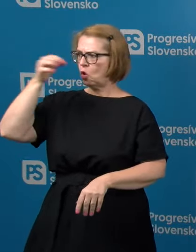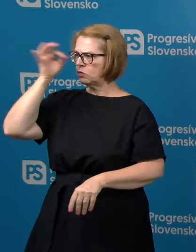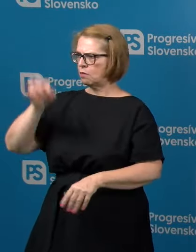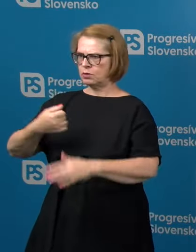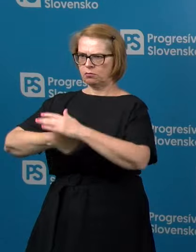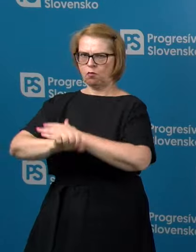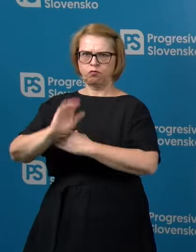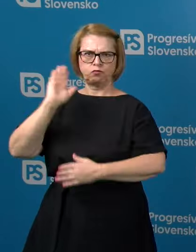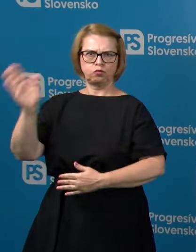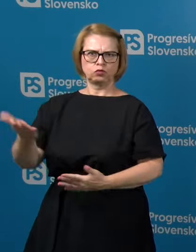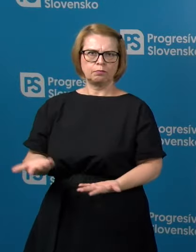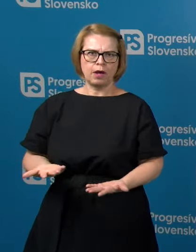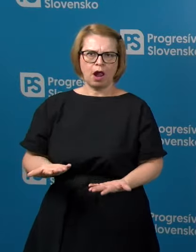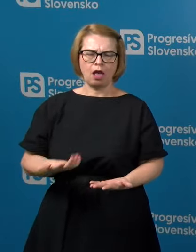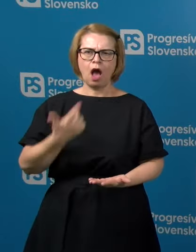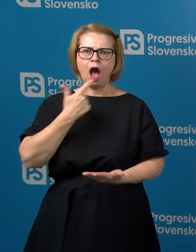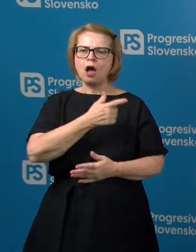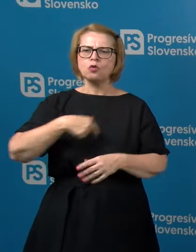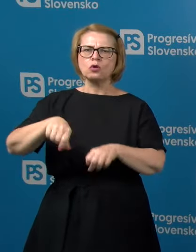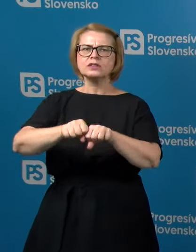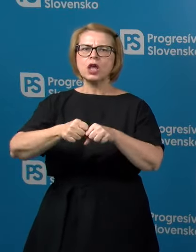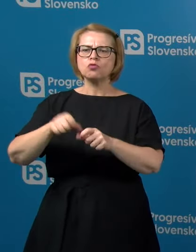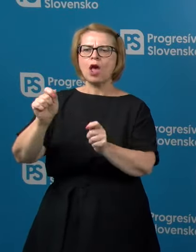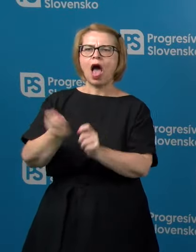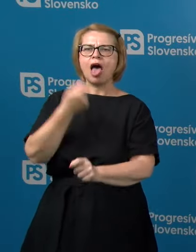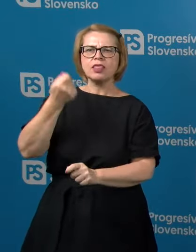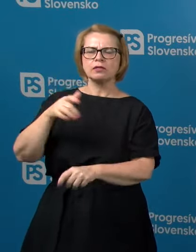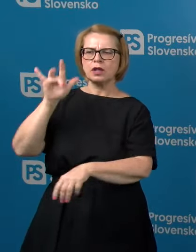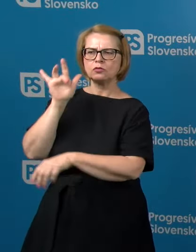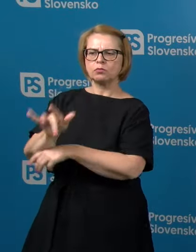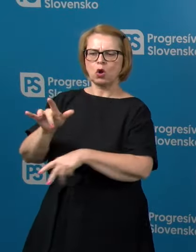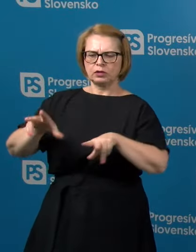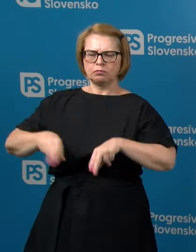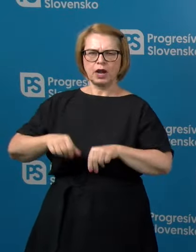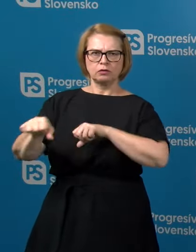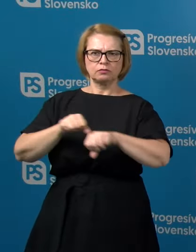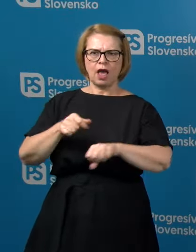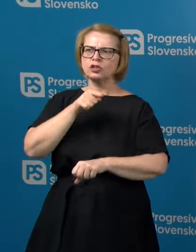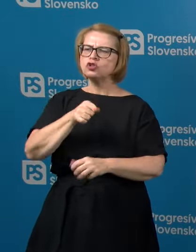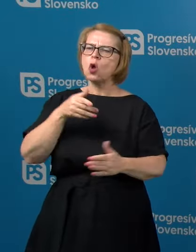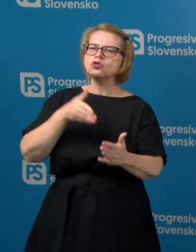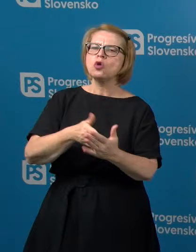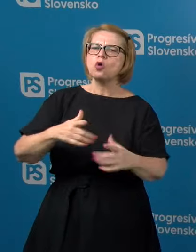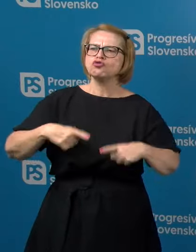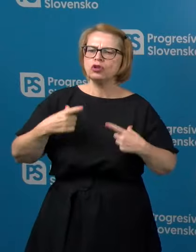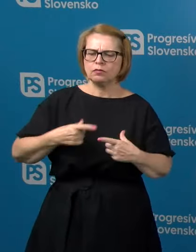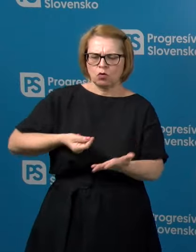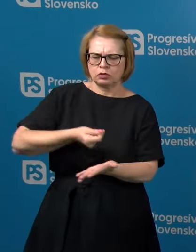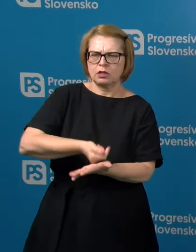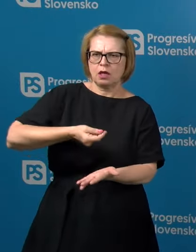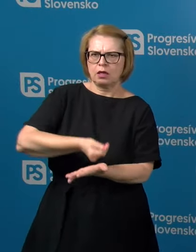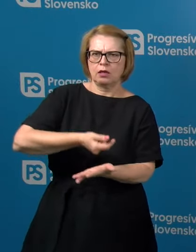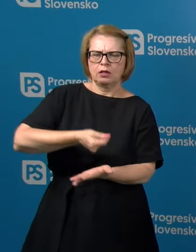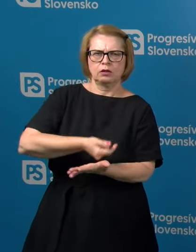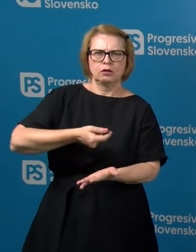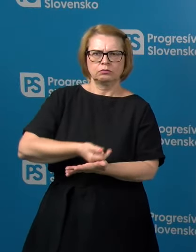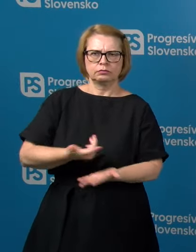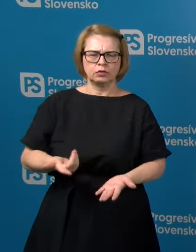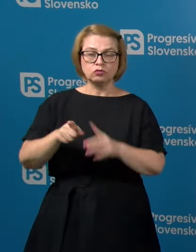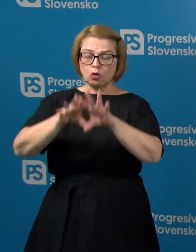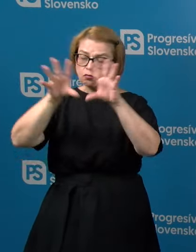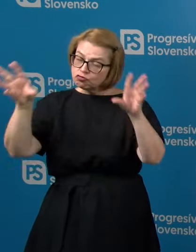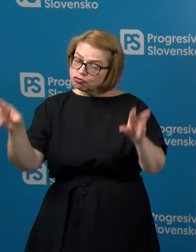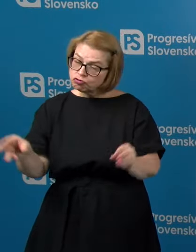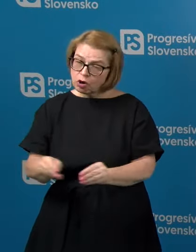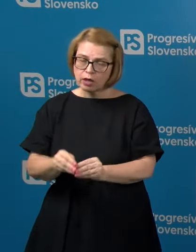na futbal, akým spôsobom zneužili atentát na predsedu vlády, aby mu zabezpečili doživotnú rentu. To všetko ukazuje na to, čo